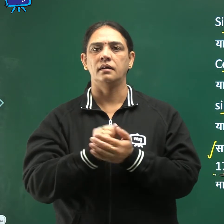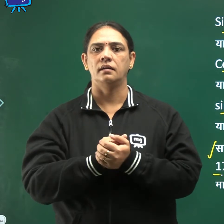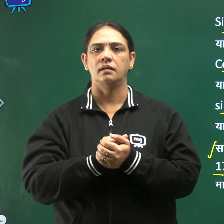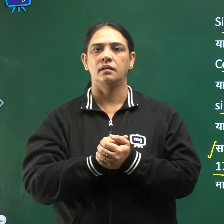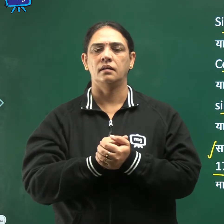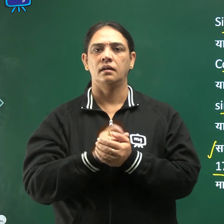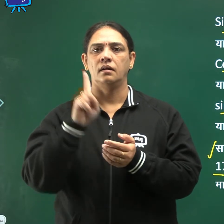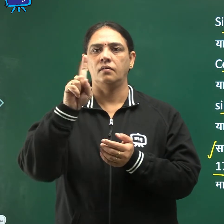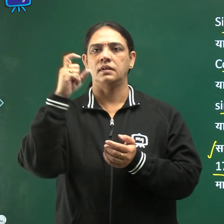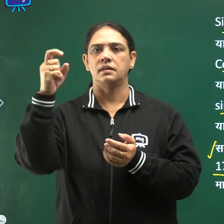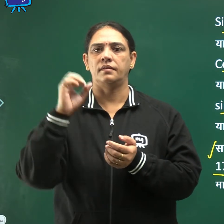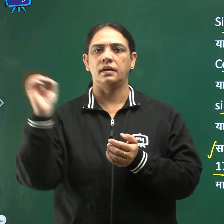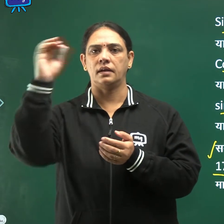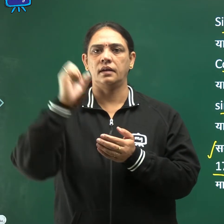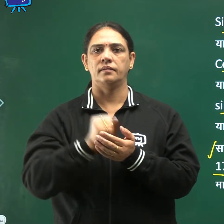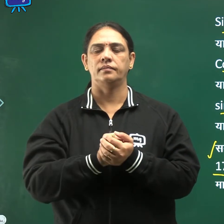17 डिग्री